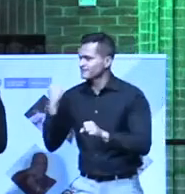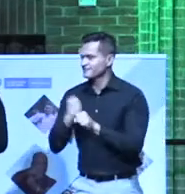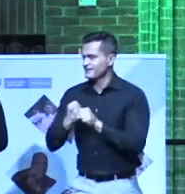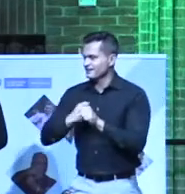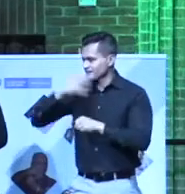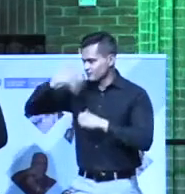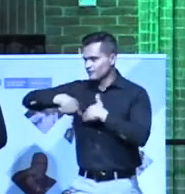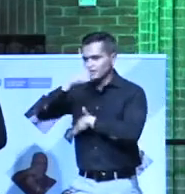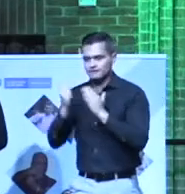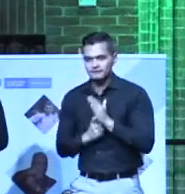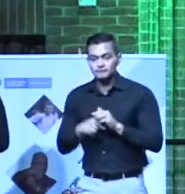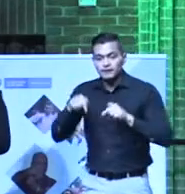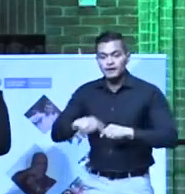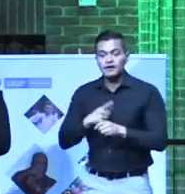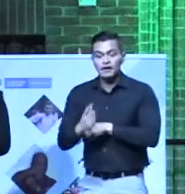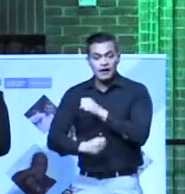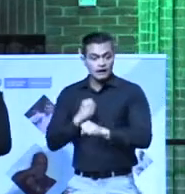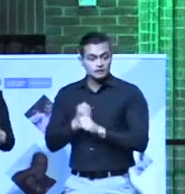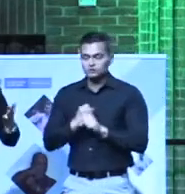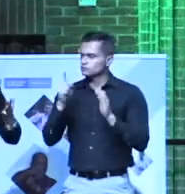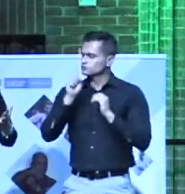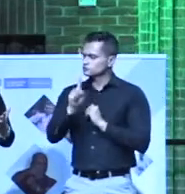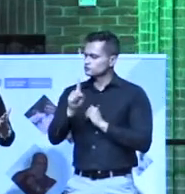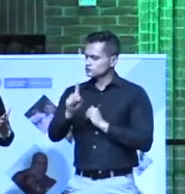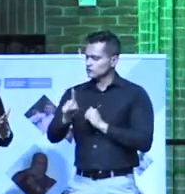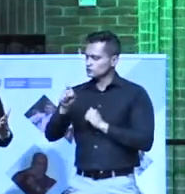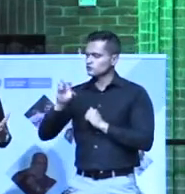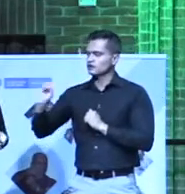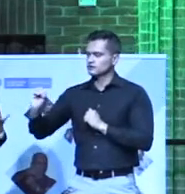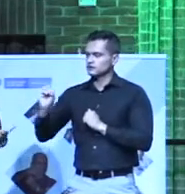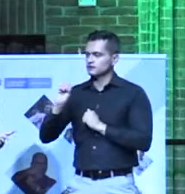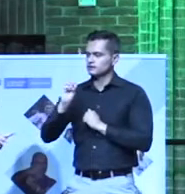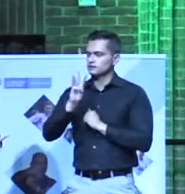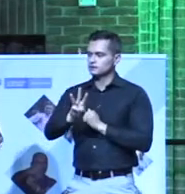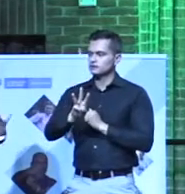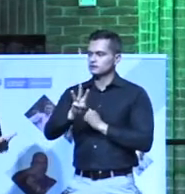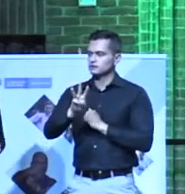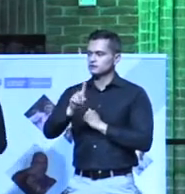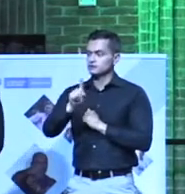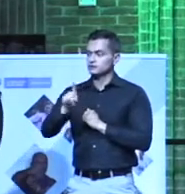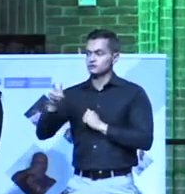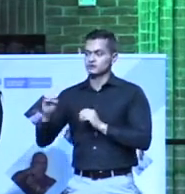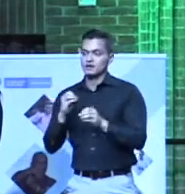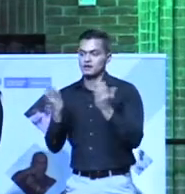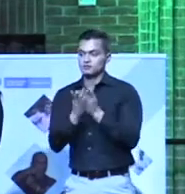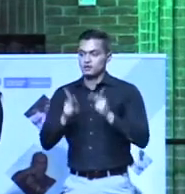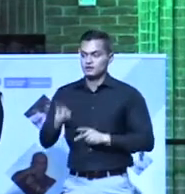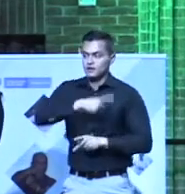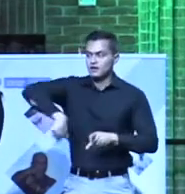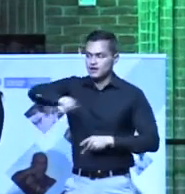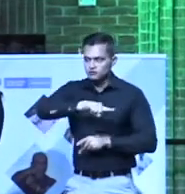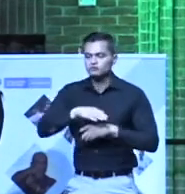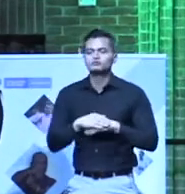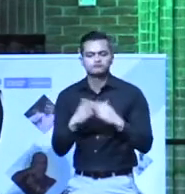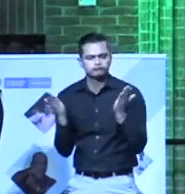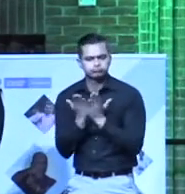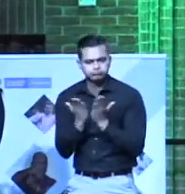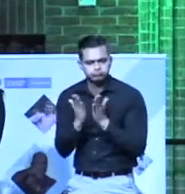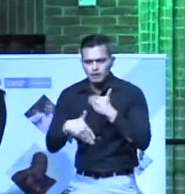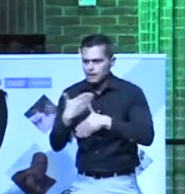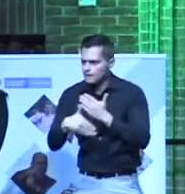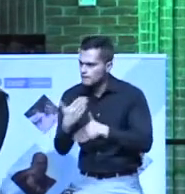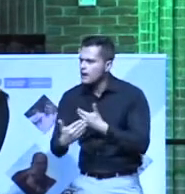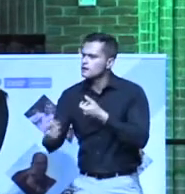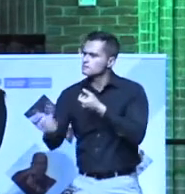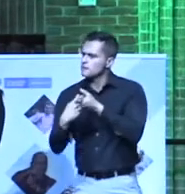de 360 estudiantes presentaron la prueba Saber. La apuesta no solamente entonces es continuar adaptando las pruebas, sino hacer que